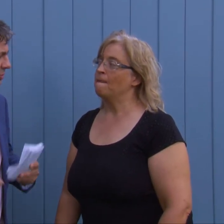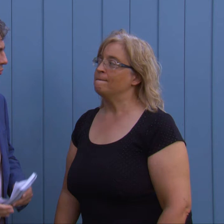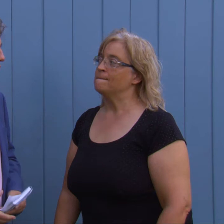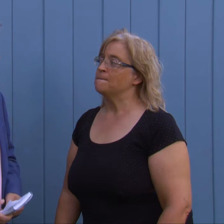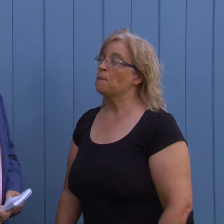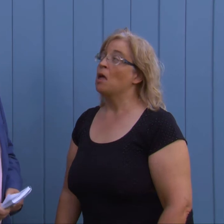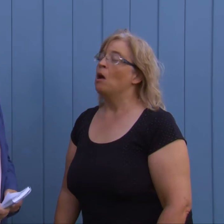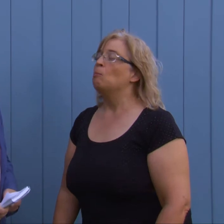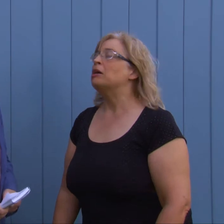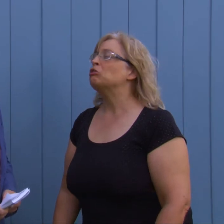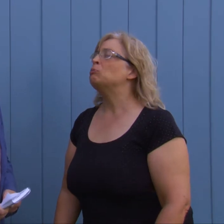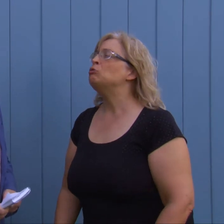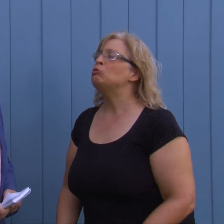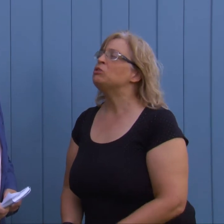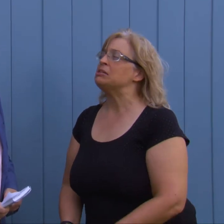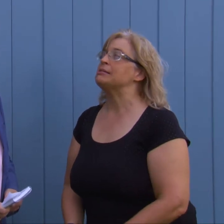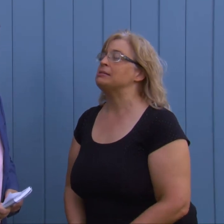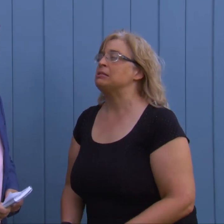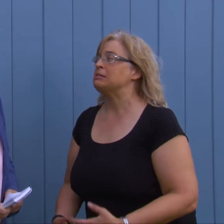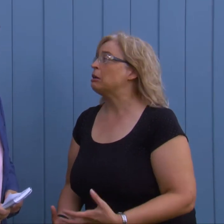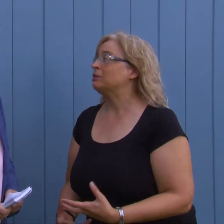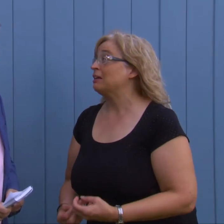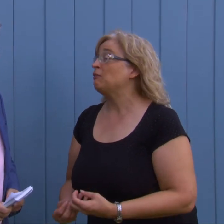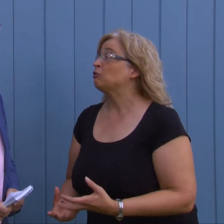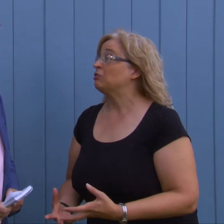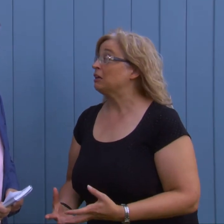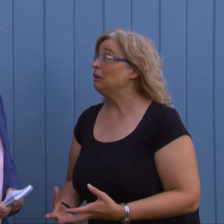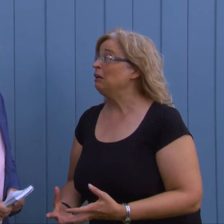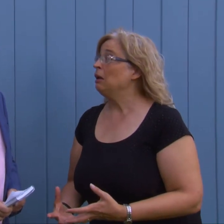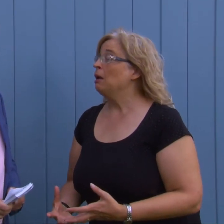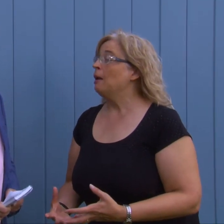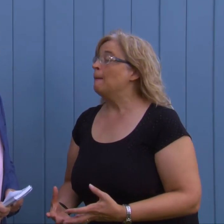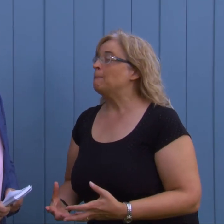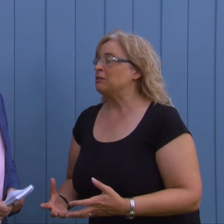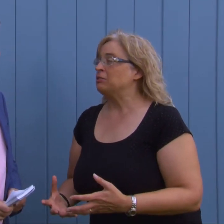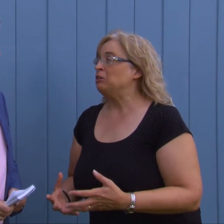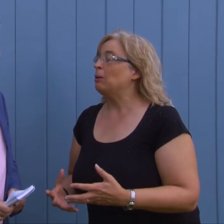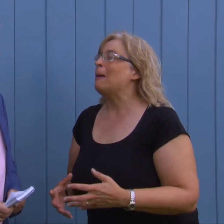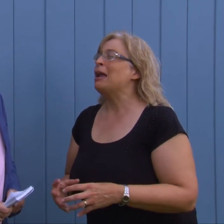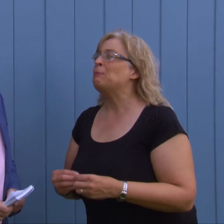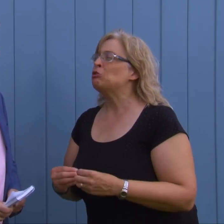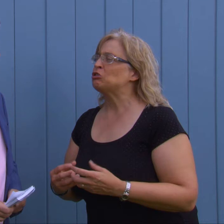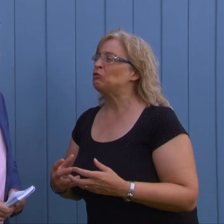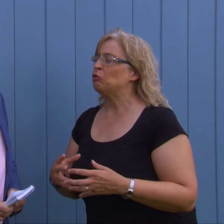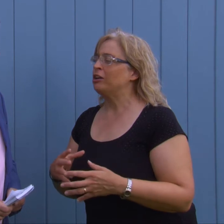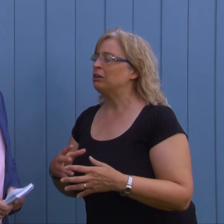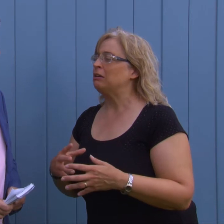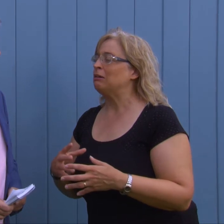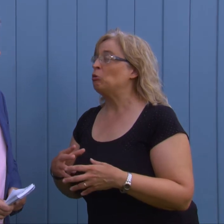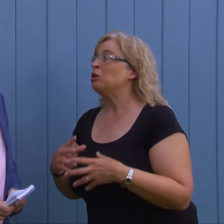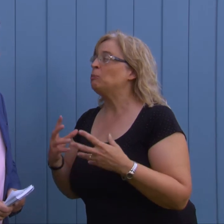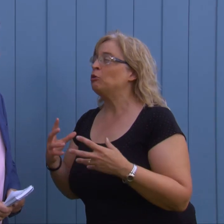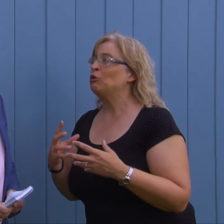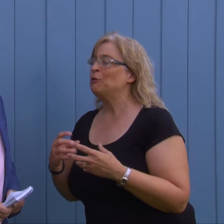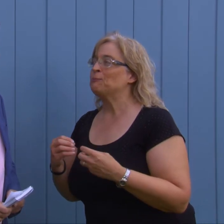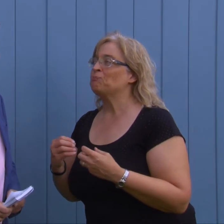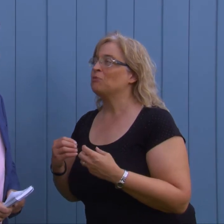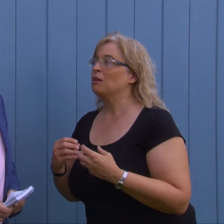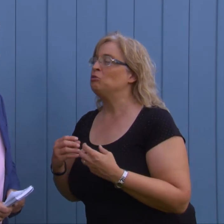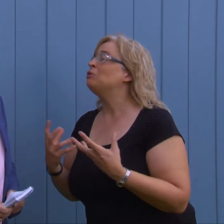sommes-nous? Bien, il y en a beaucoup qui se sentent très frustrés. Parce qu'il y a... Et moi, je vois qu'on n'est pas